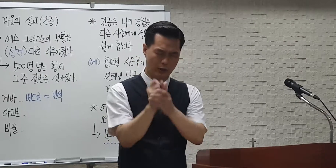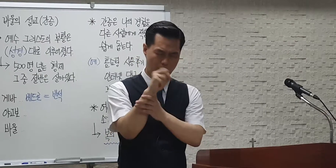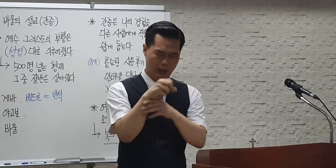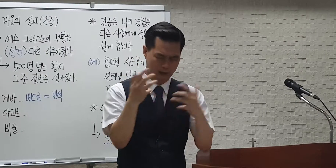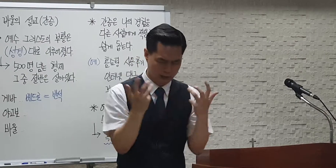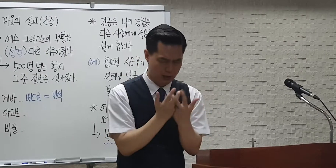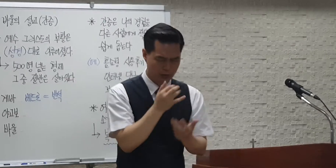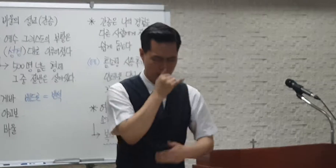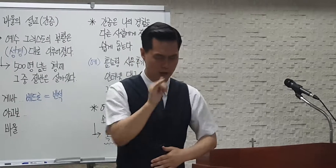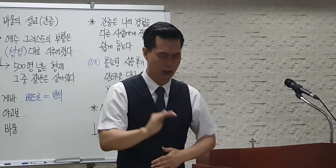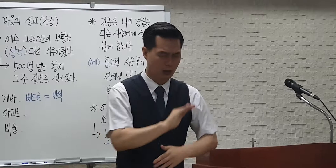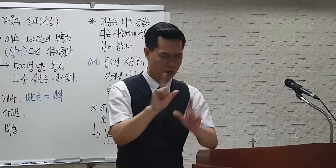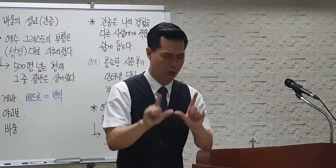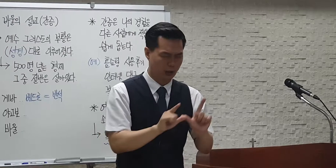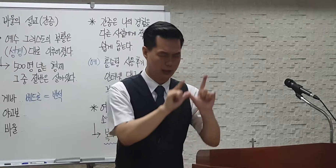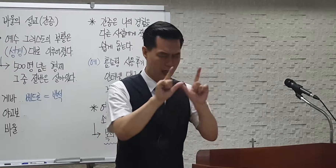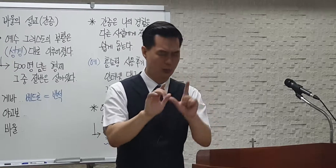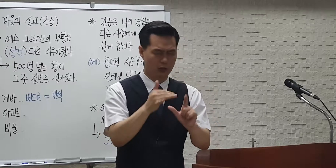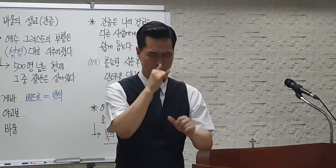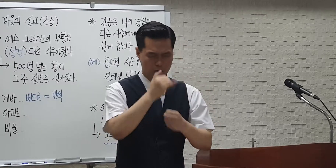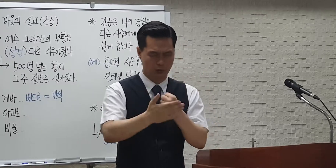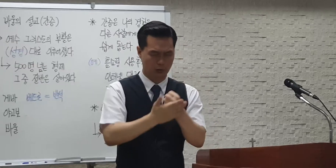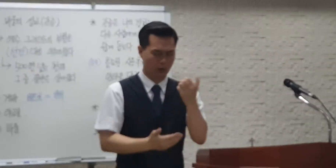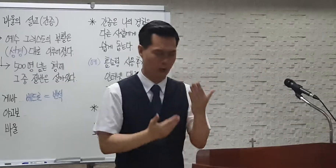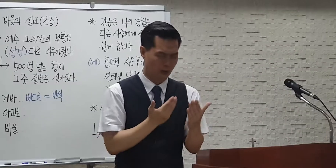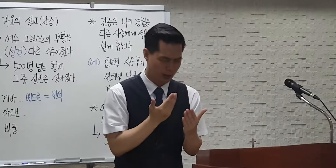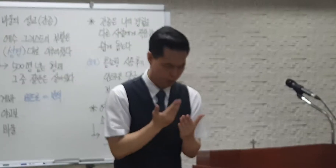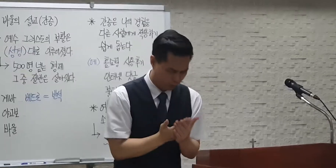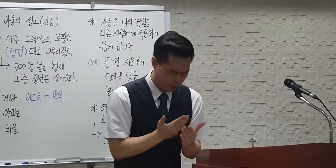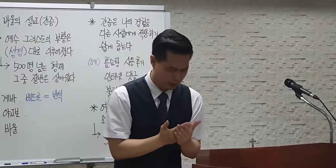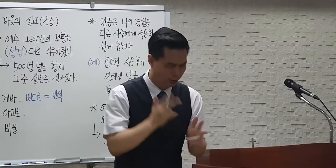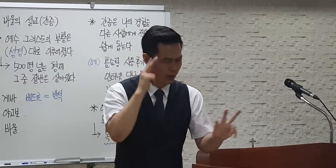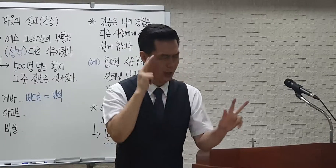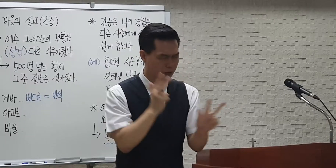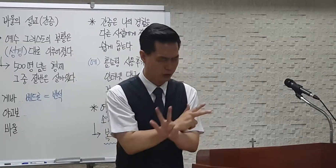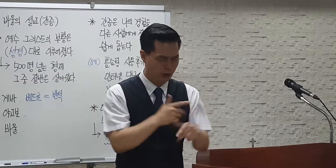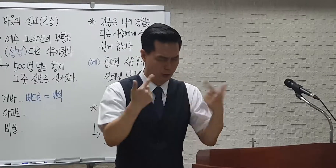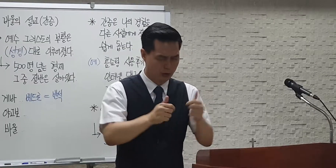열매 가득할 수 있는 우리들의 삶이 될 수 있도록 도와주옵소서.